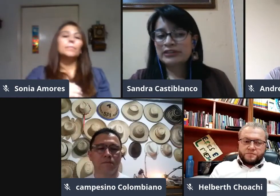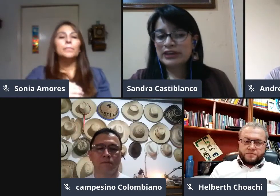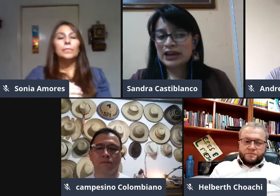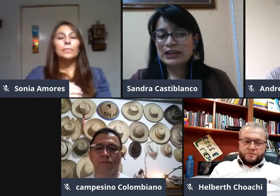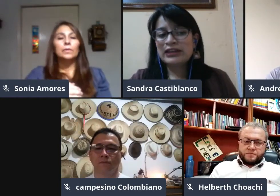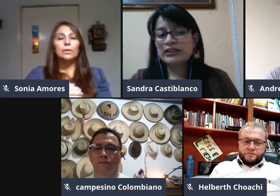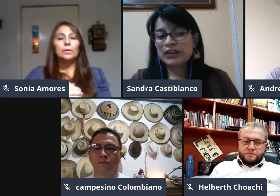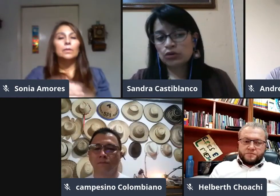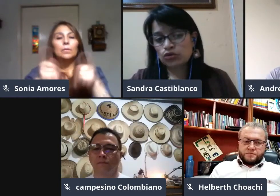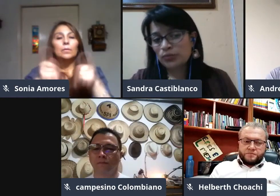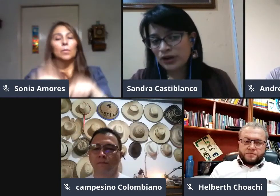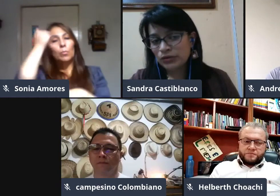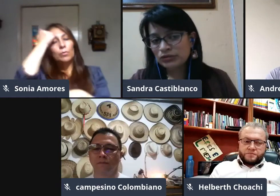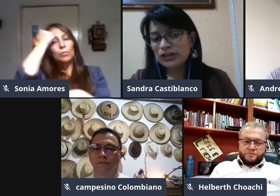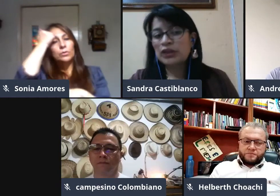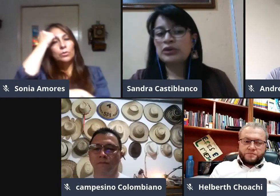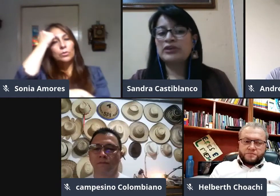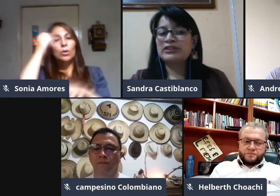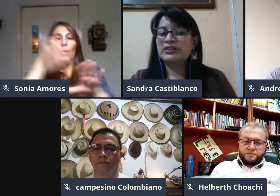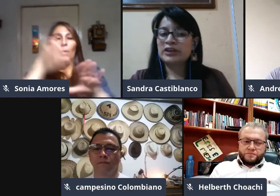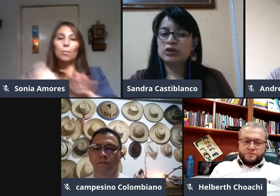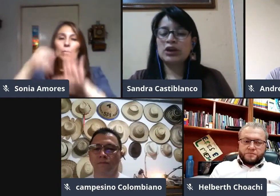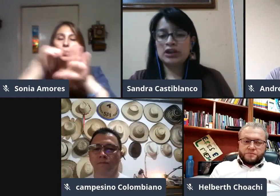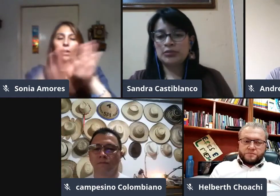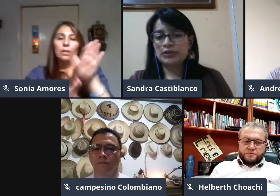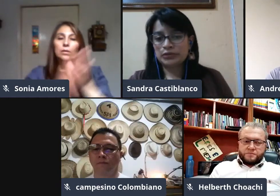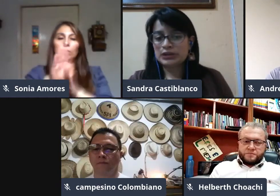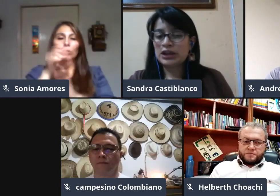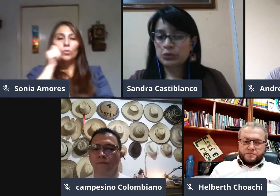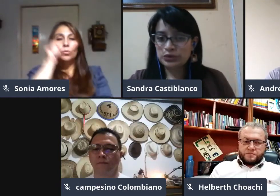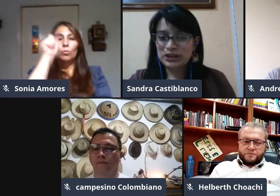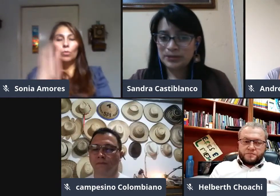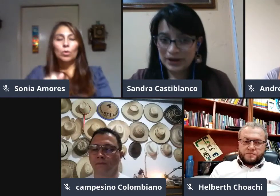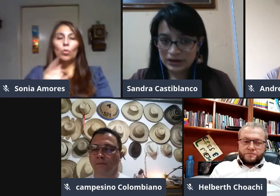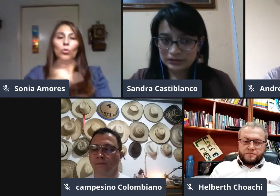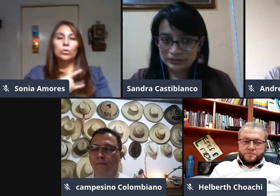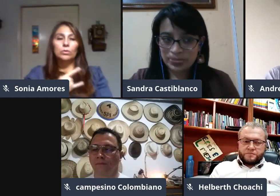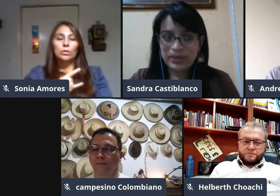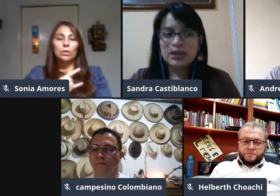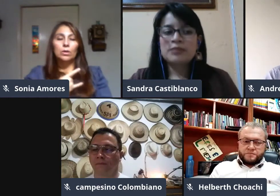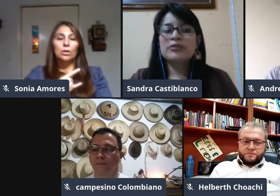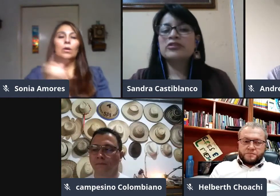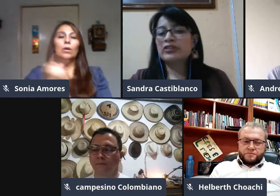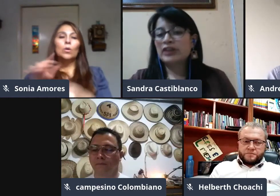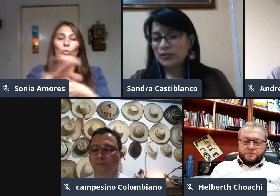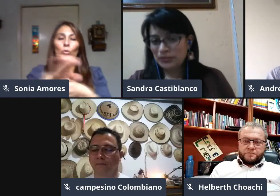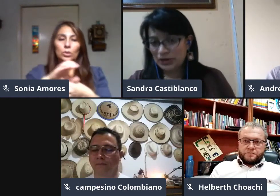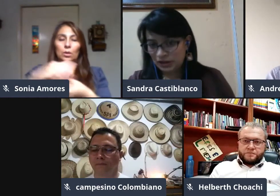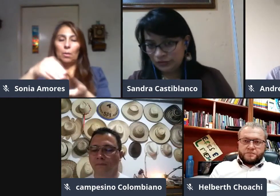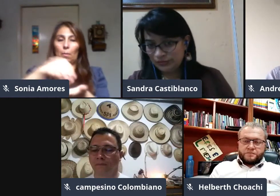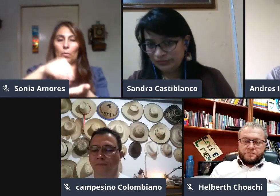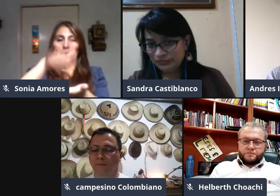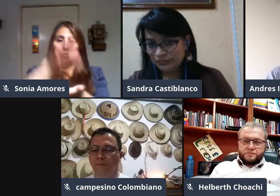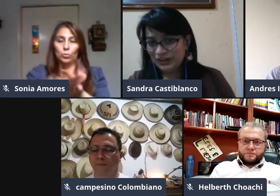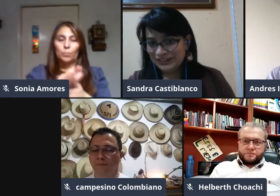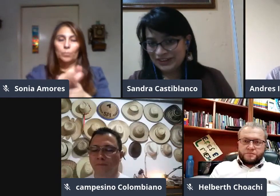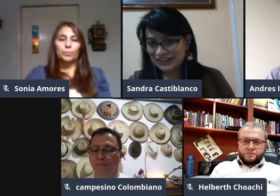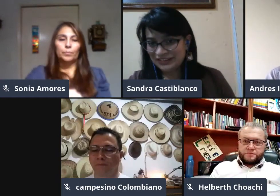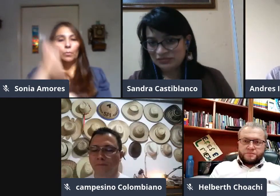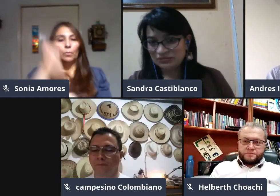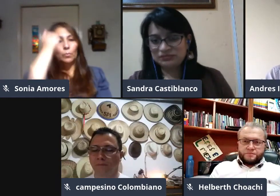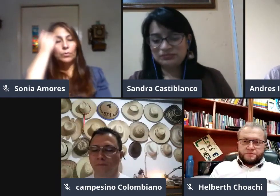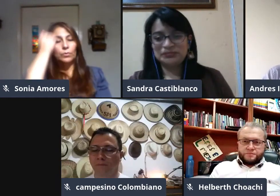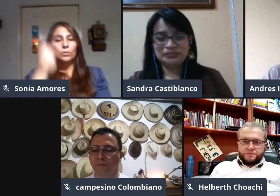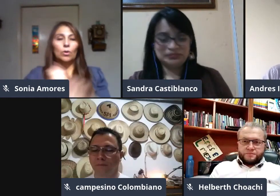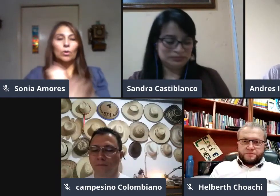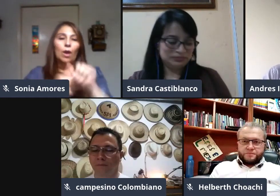de la Maestría de Desarrollo Humano de la Universidad Colegio Mayor de Cundinamarca. Profesor Andrés, bienvenido. Buenas